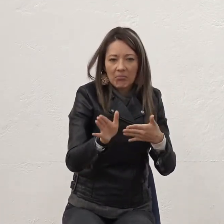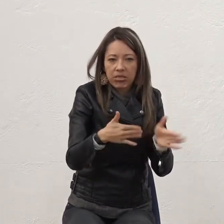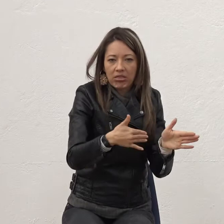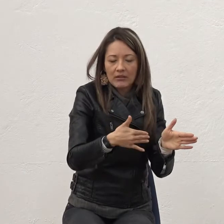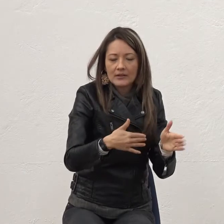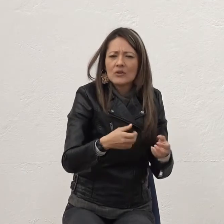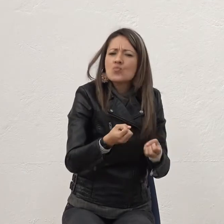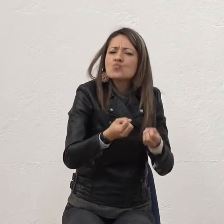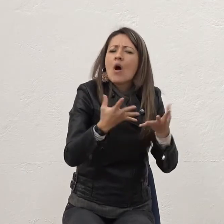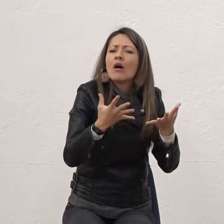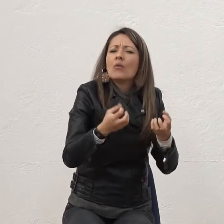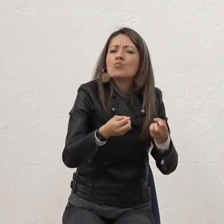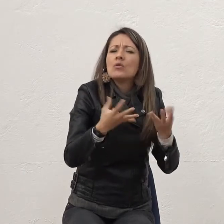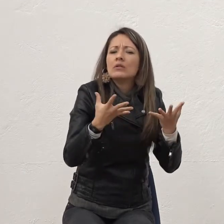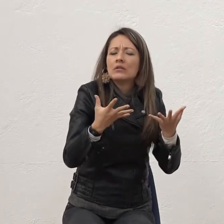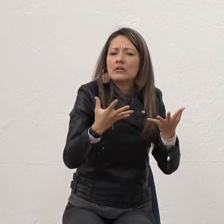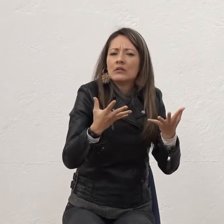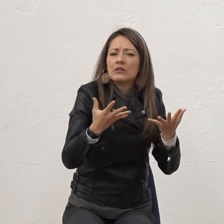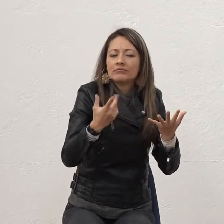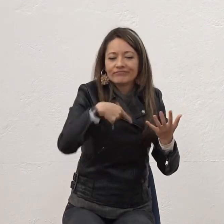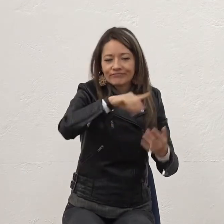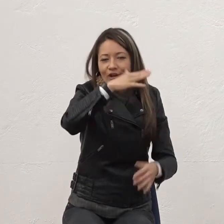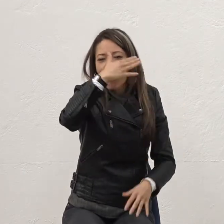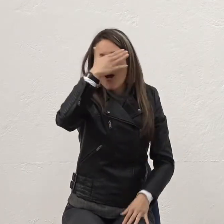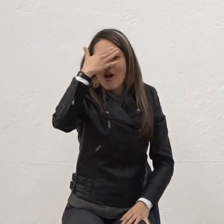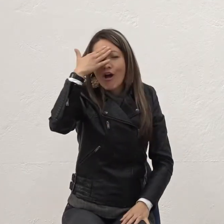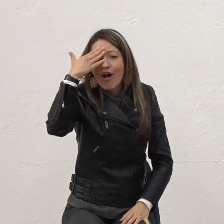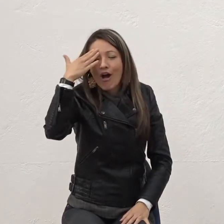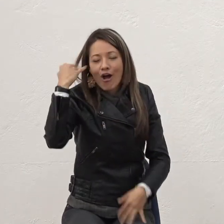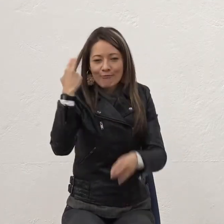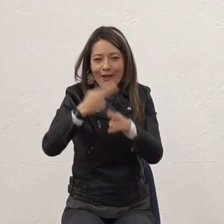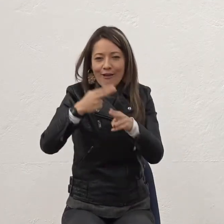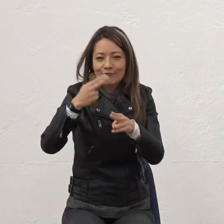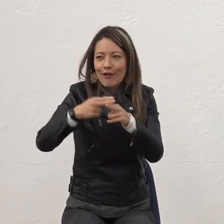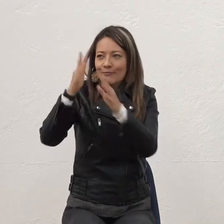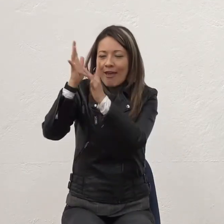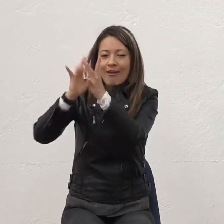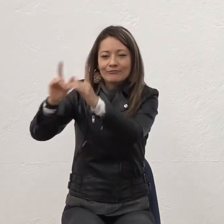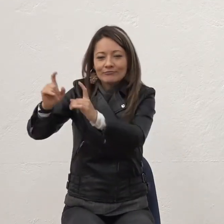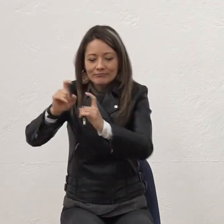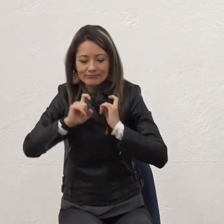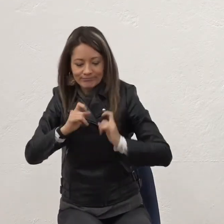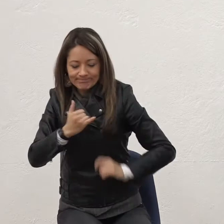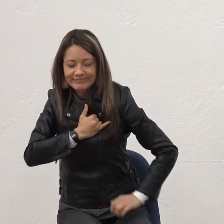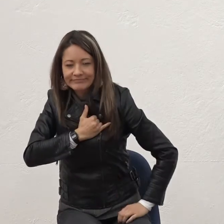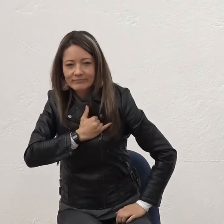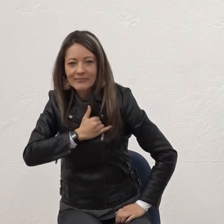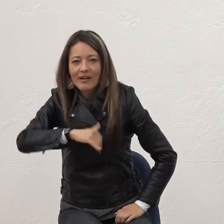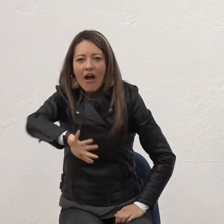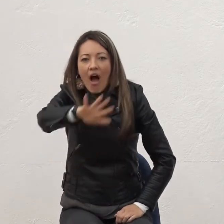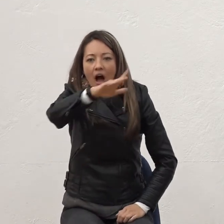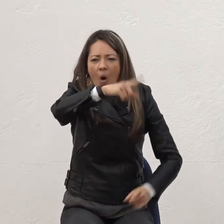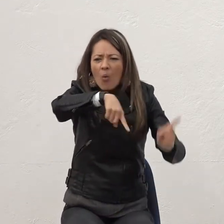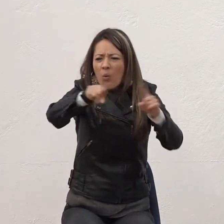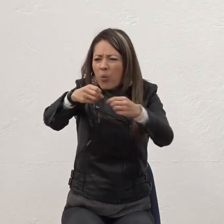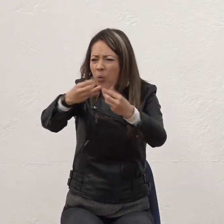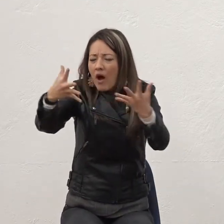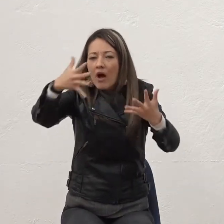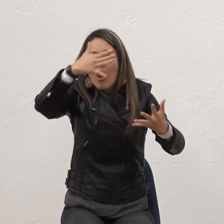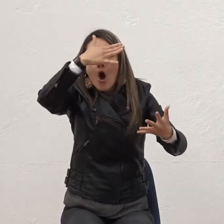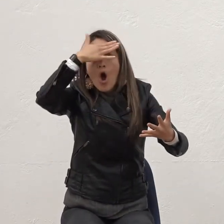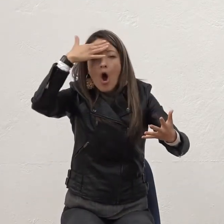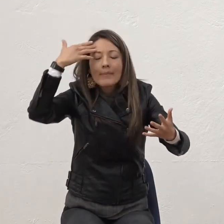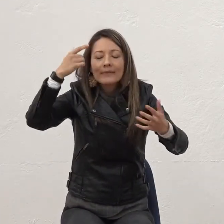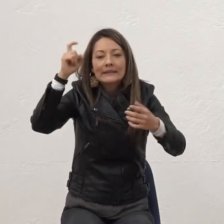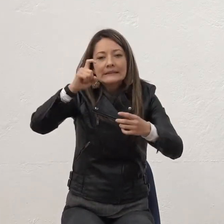¿Cuántos se han olvidado del nombre que el Señor les dio? ¿Cuántos se han olvidado que tienen que honrar